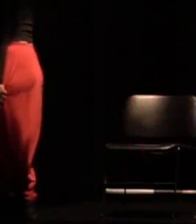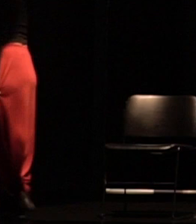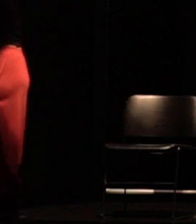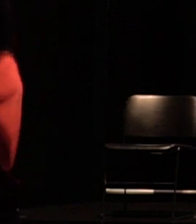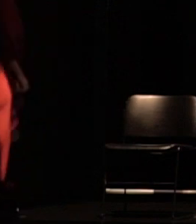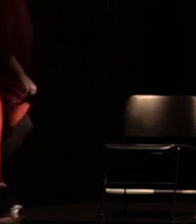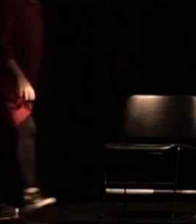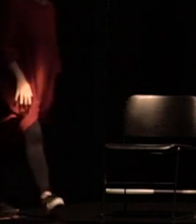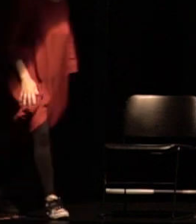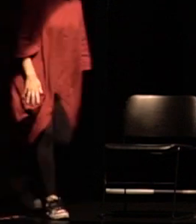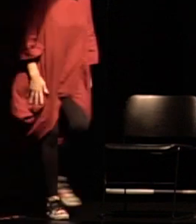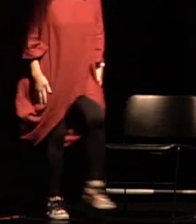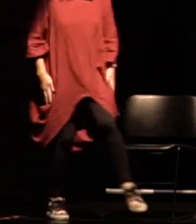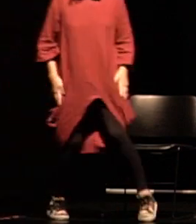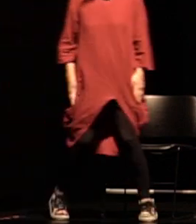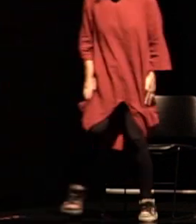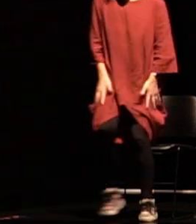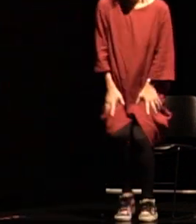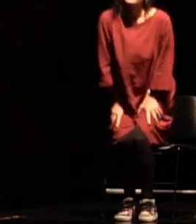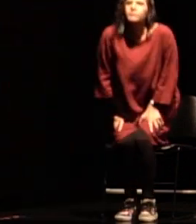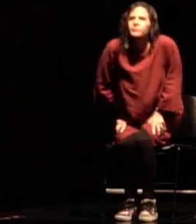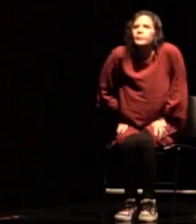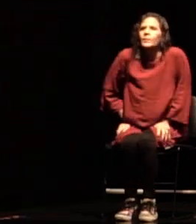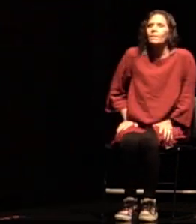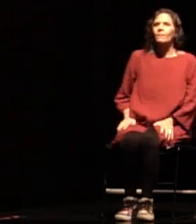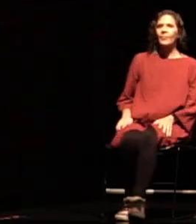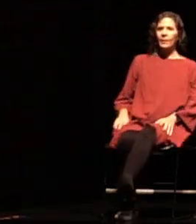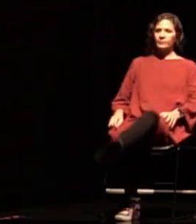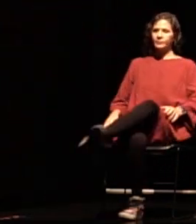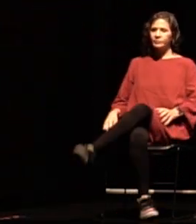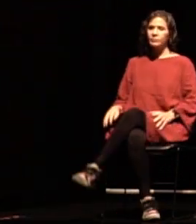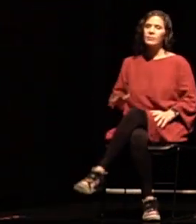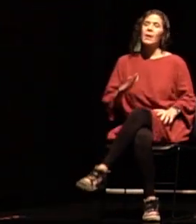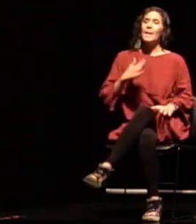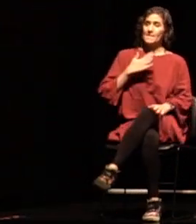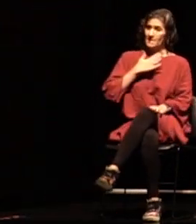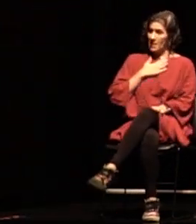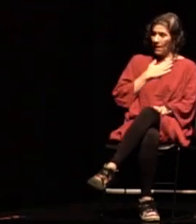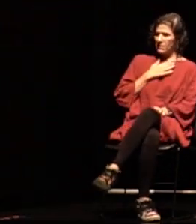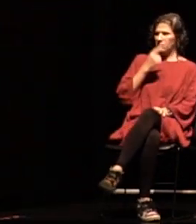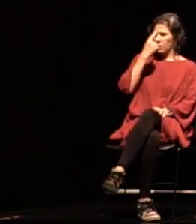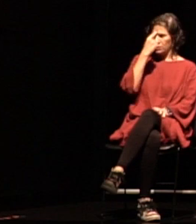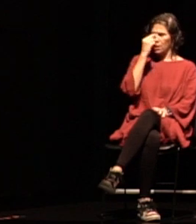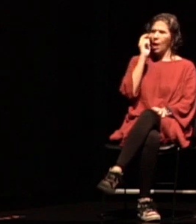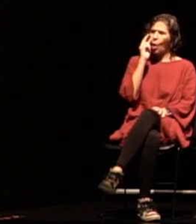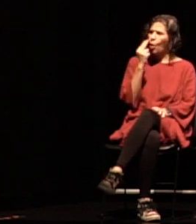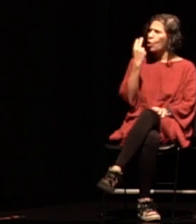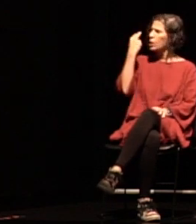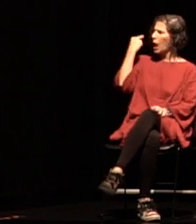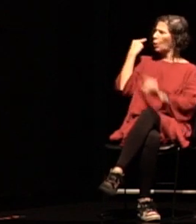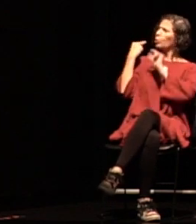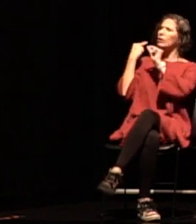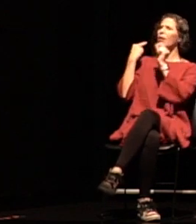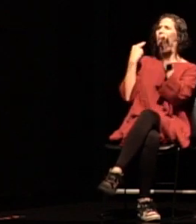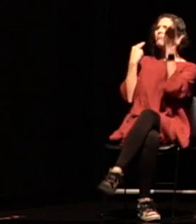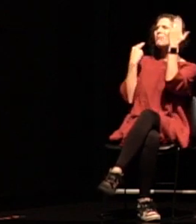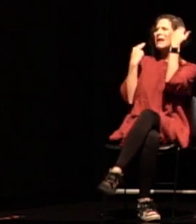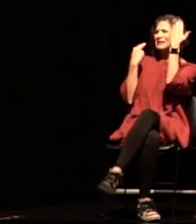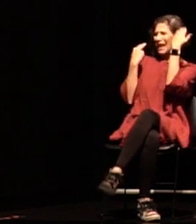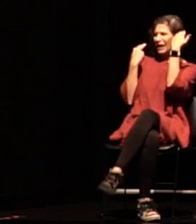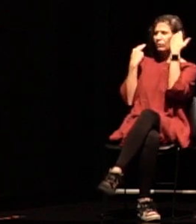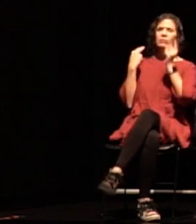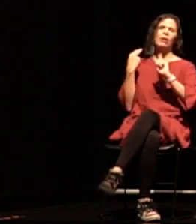do olhar daquilo que foi. Porque não foi, é. E este é, ele se constrói